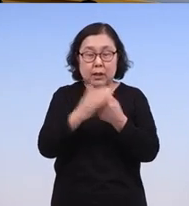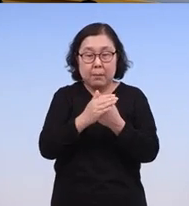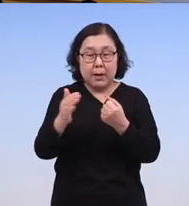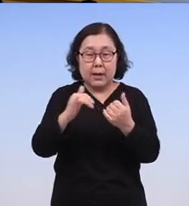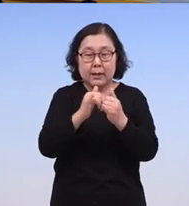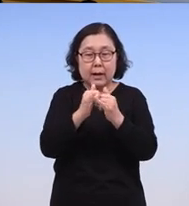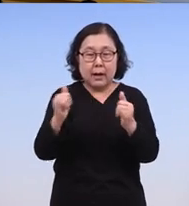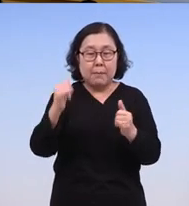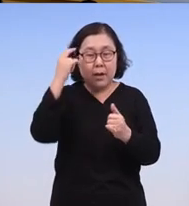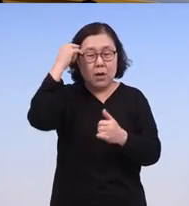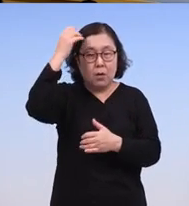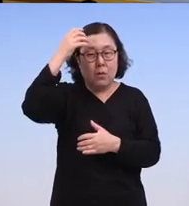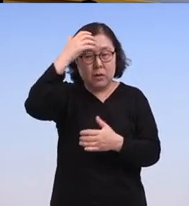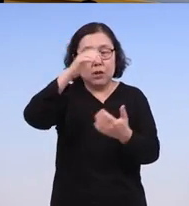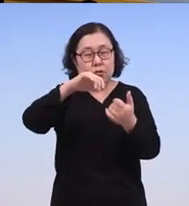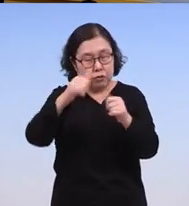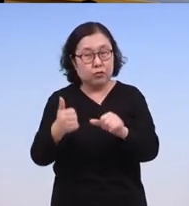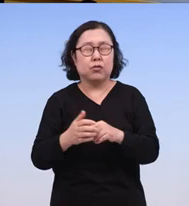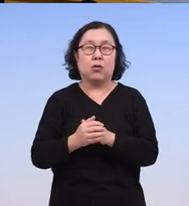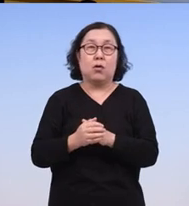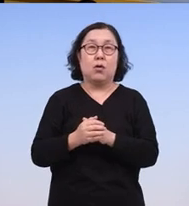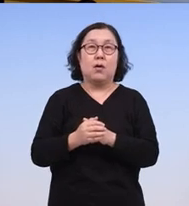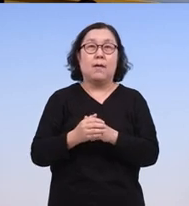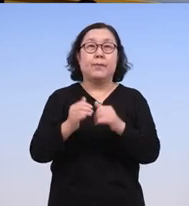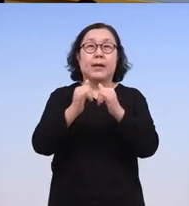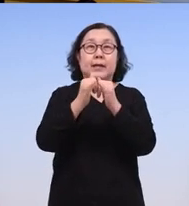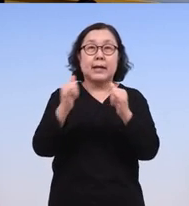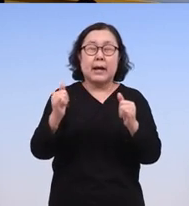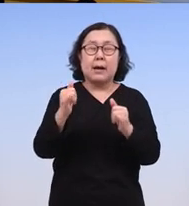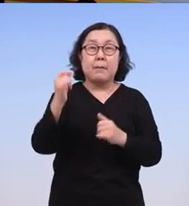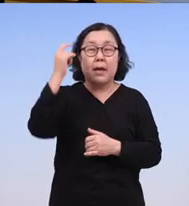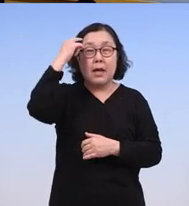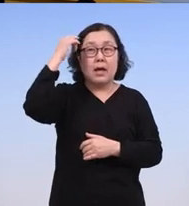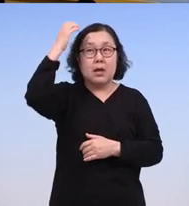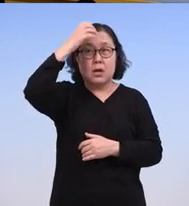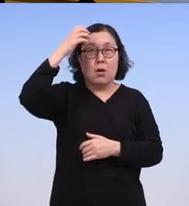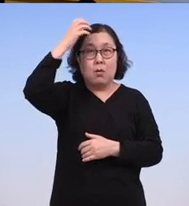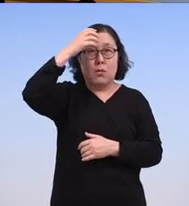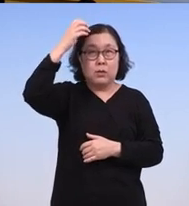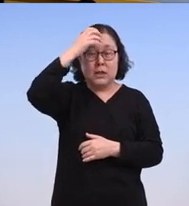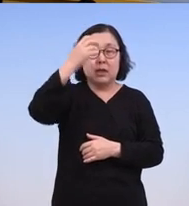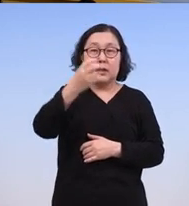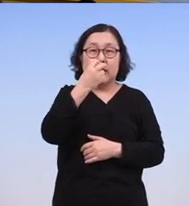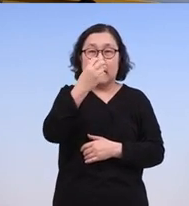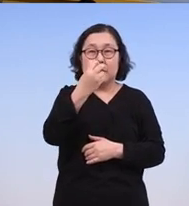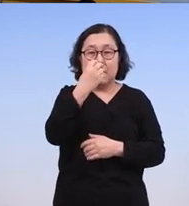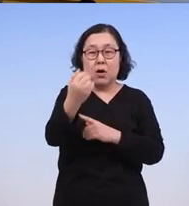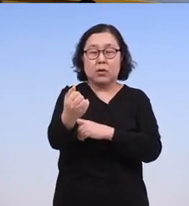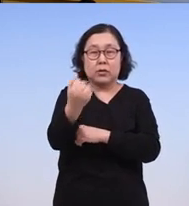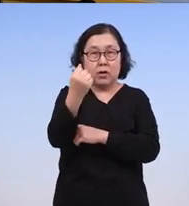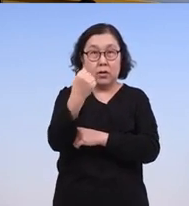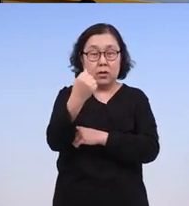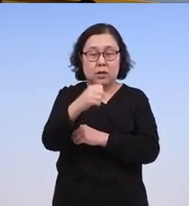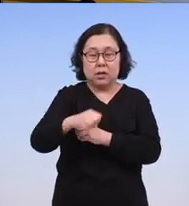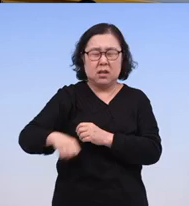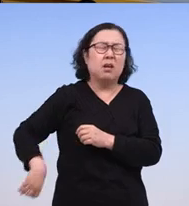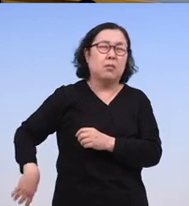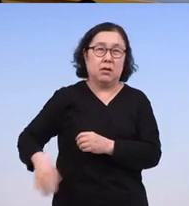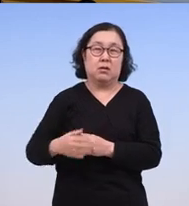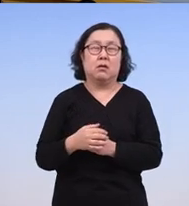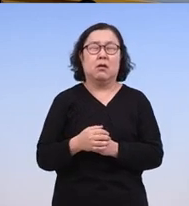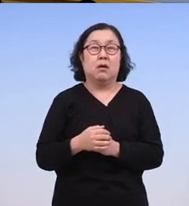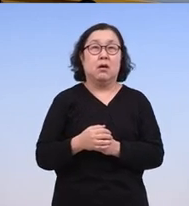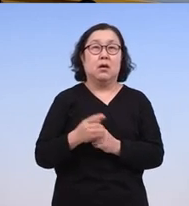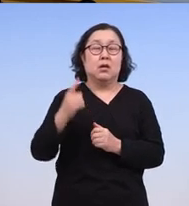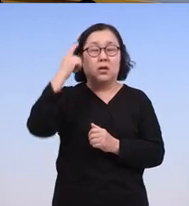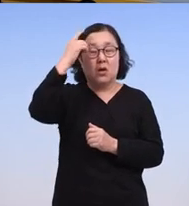사람의 영혼이 죽어버리는 죽음이다. 다시 말해 사람의 영혼이 생명력을 상실하는 것이다. 사람이 영혼의